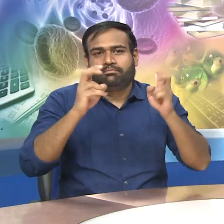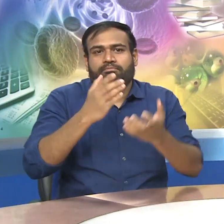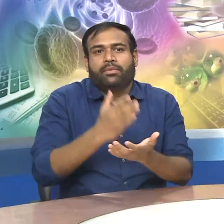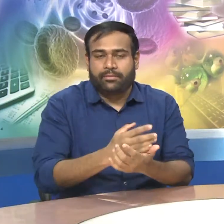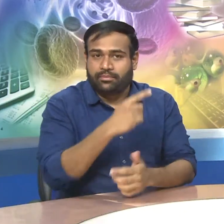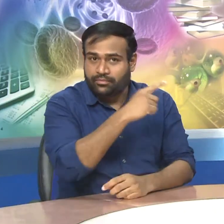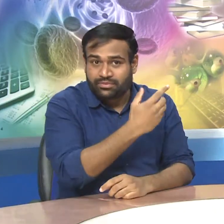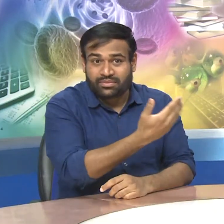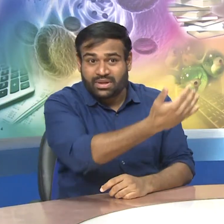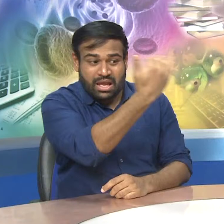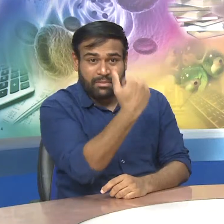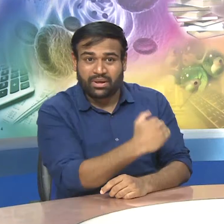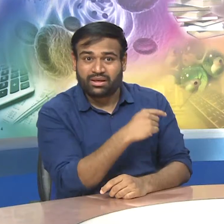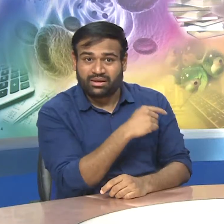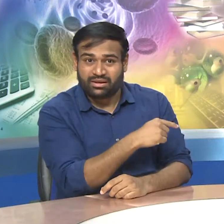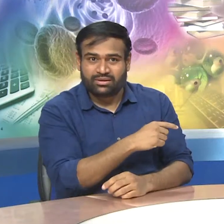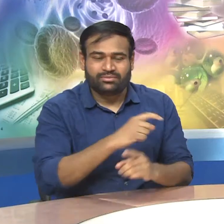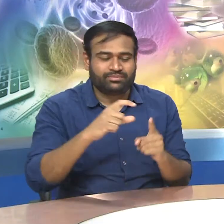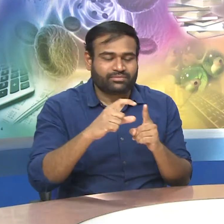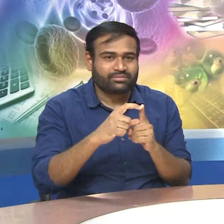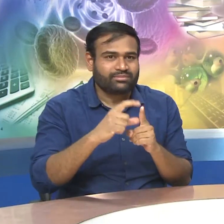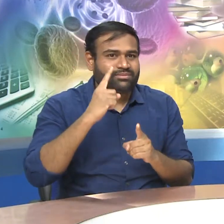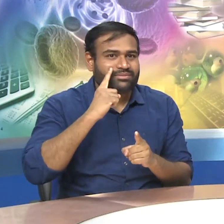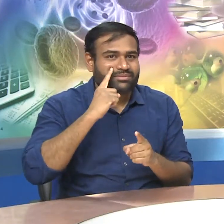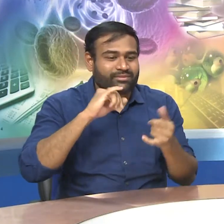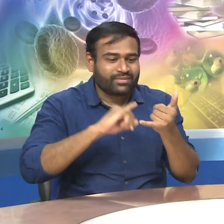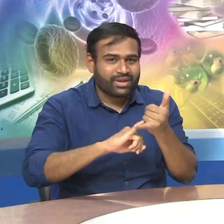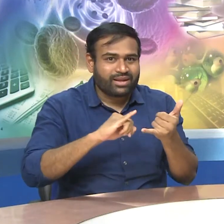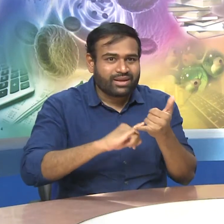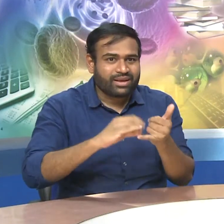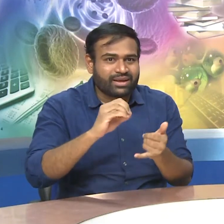देना. Next is dissolve.